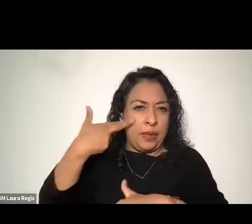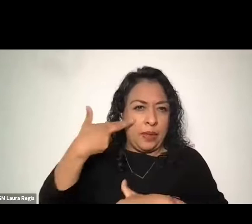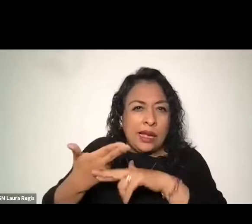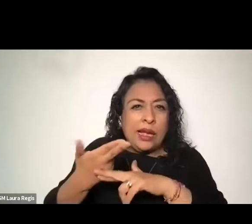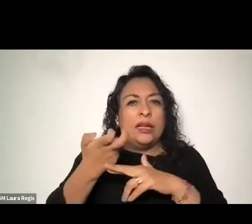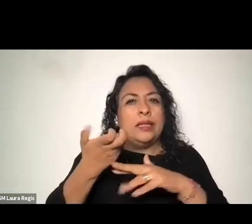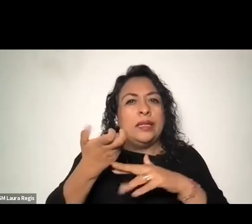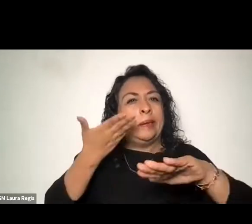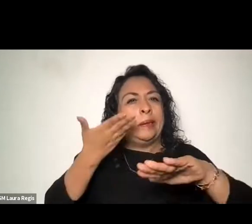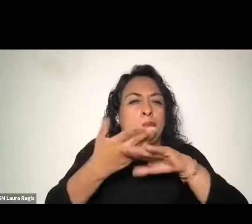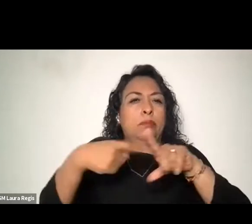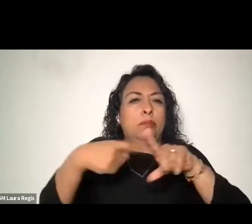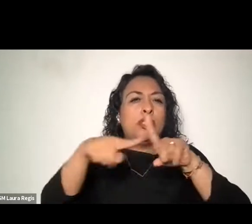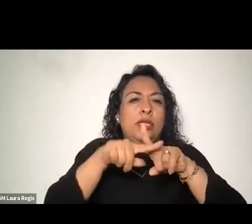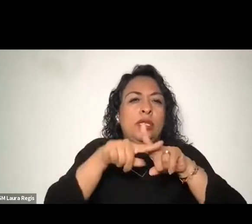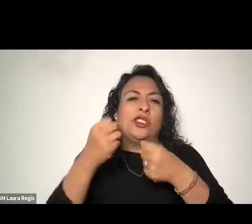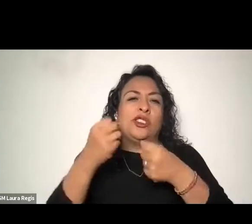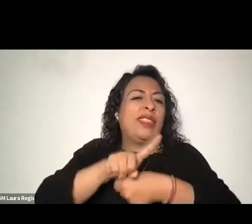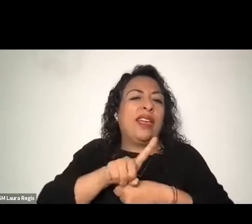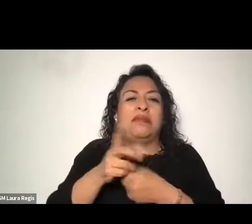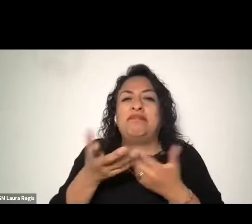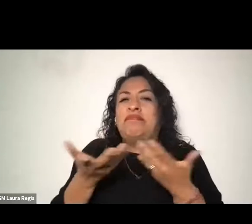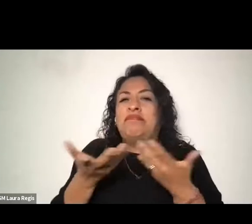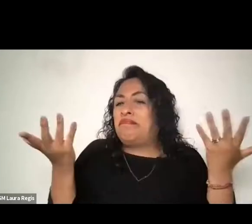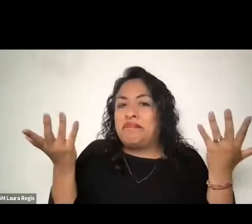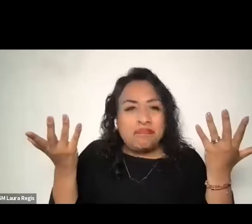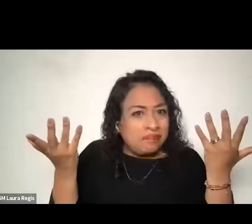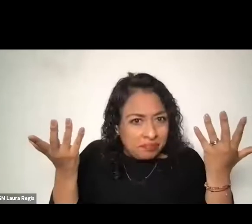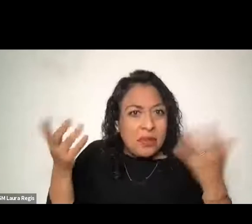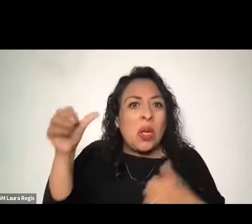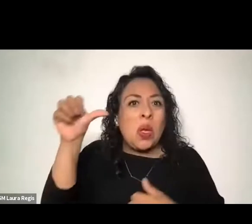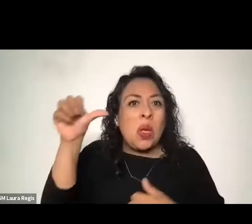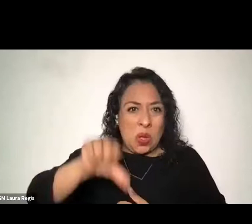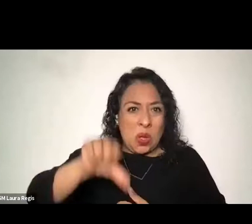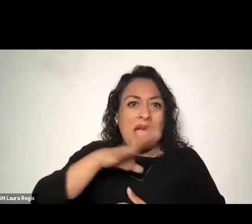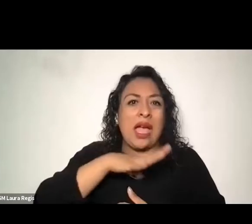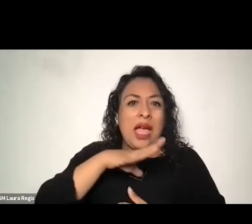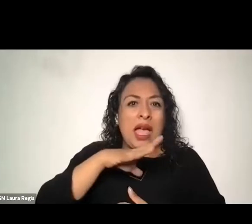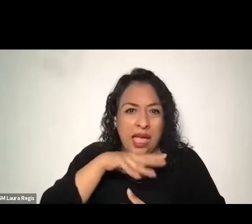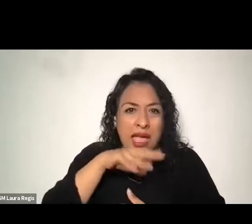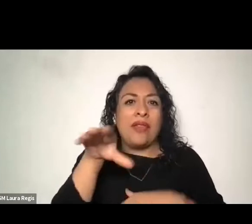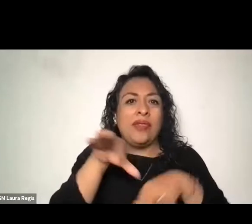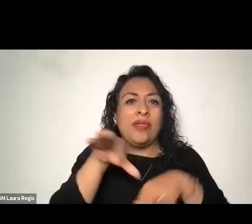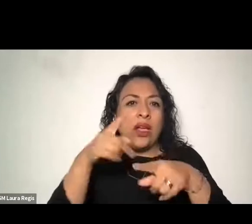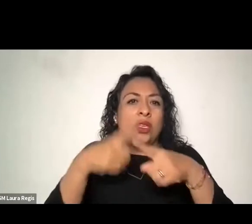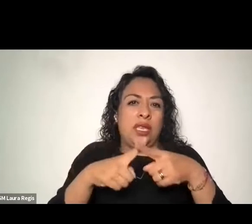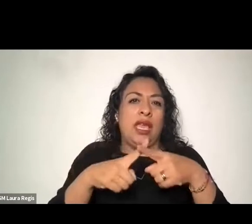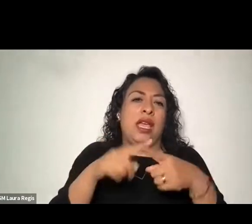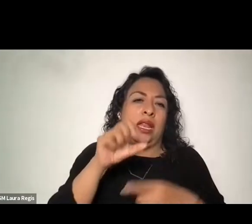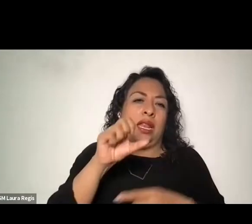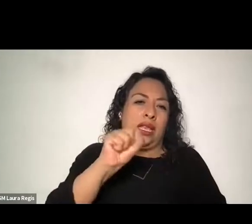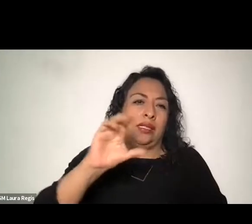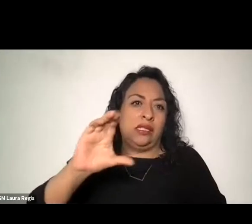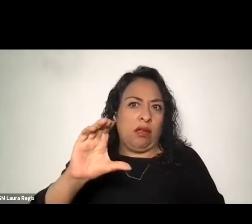impacto positivo en la sociedad vaya a ser el que tenemos hoy día vía el trabajo de la sociedad civil